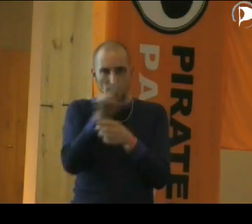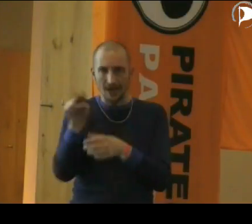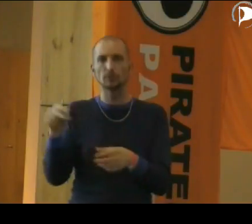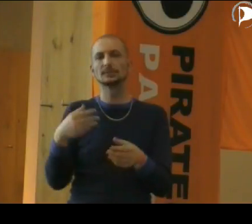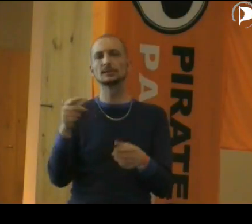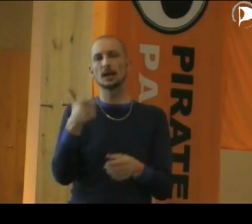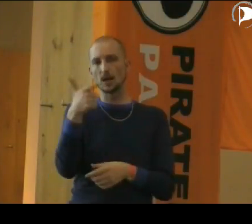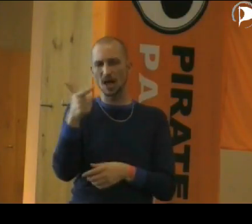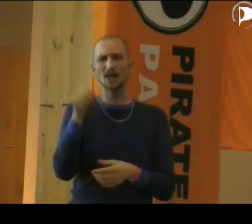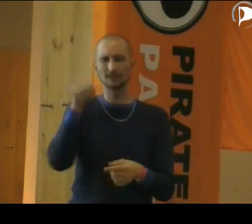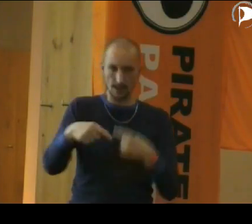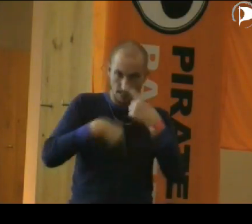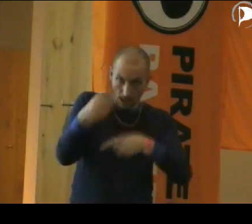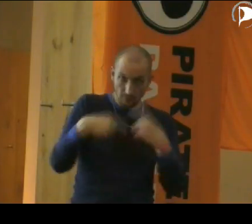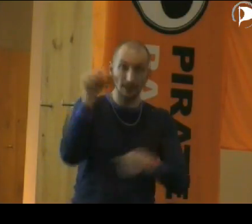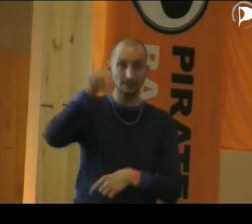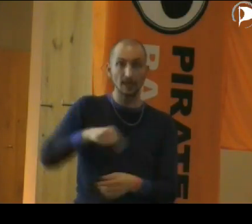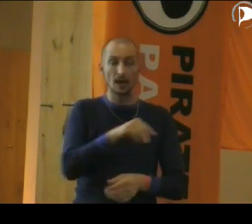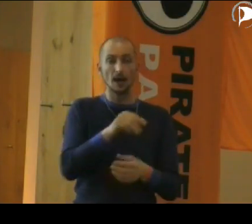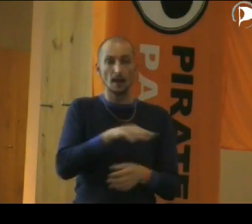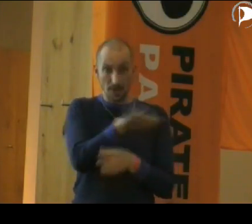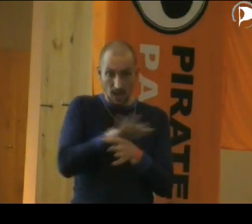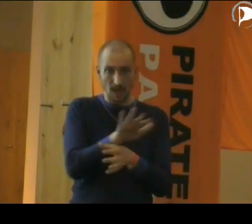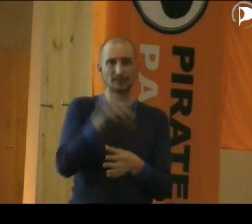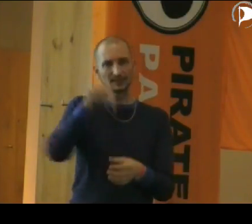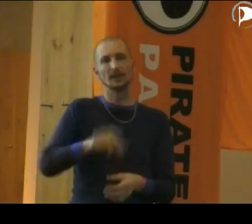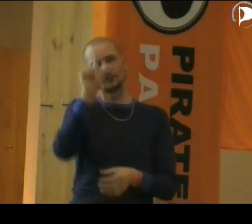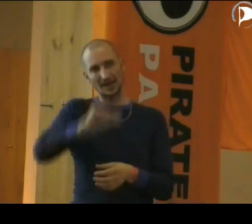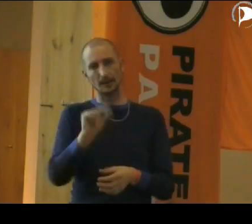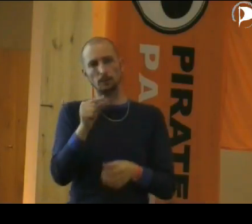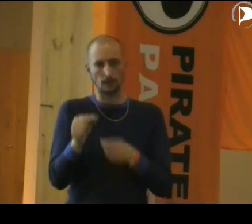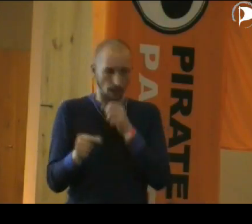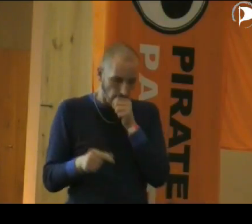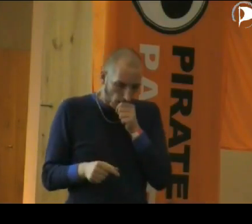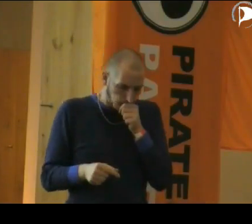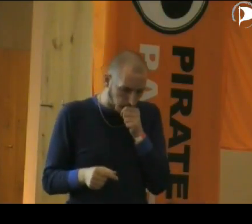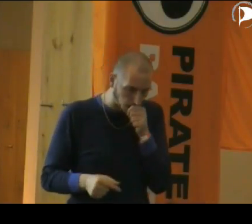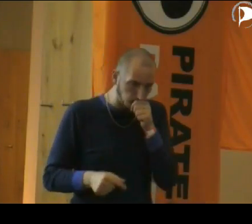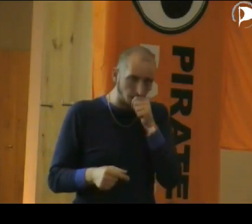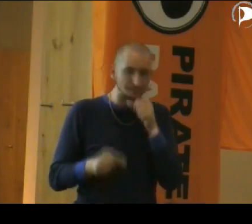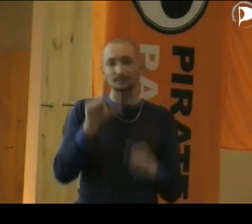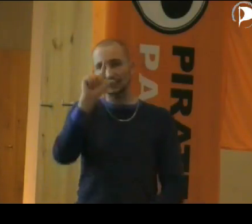ist jetzt also in diesem bereich ist echt wirklich weniger problematisch gewesen